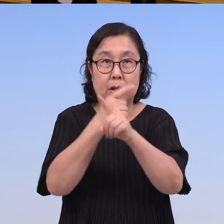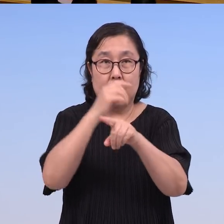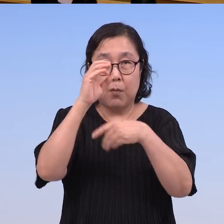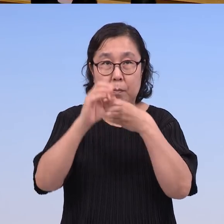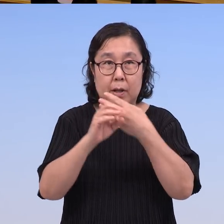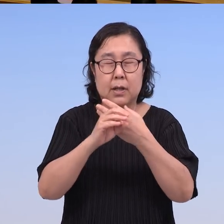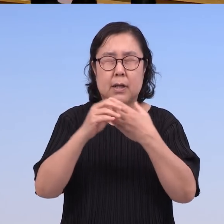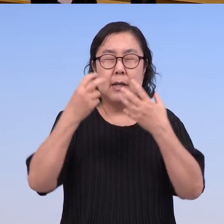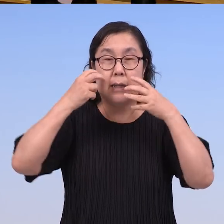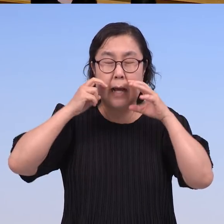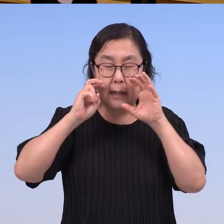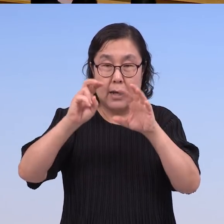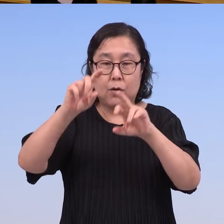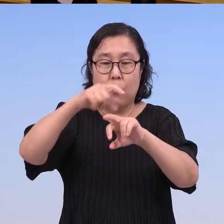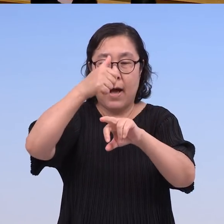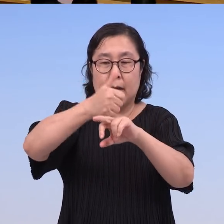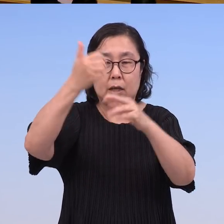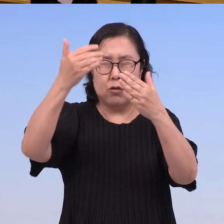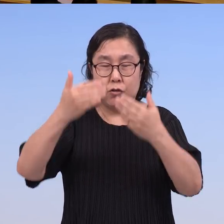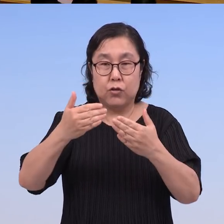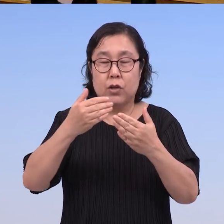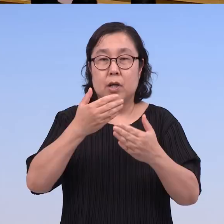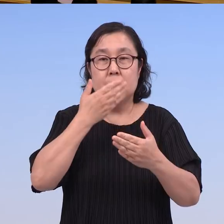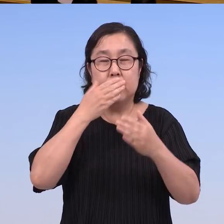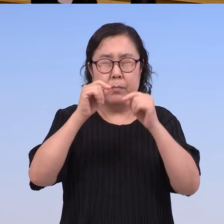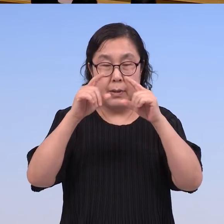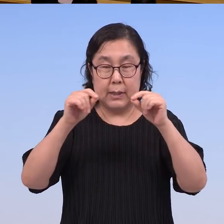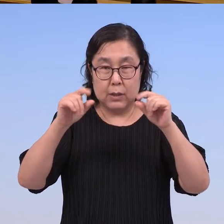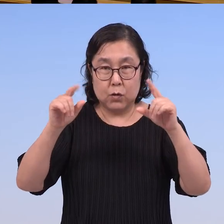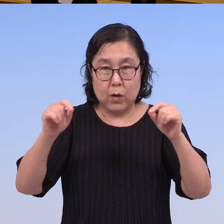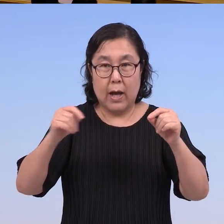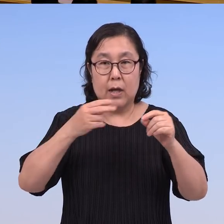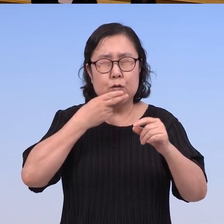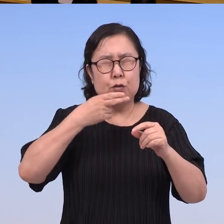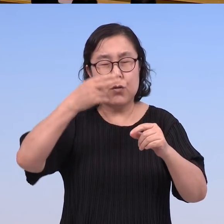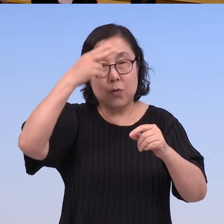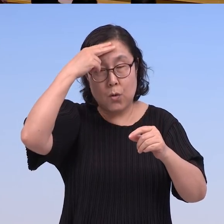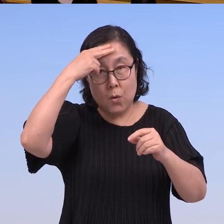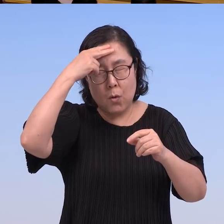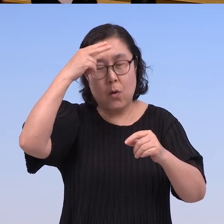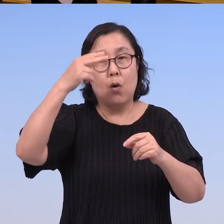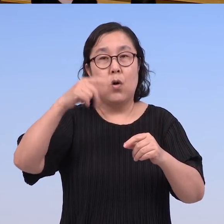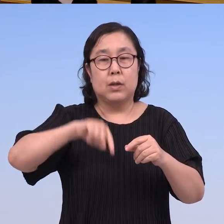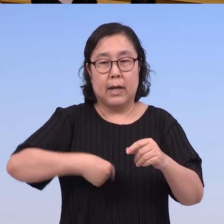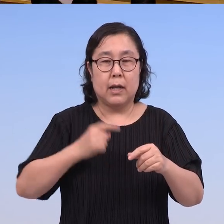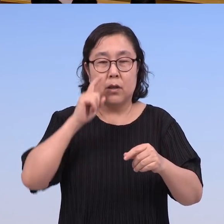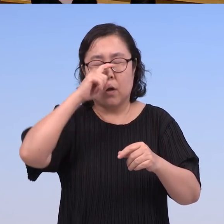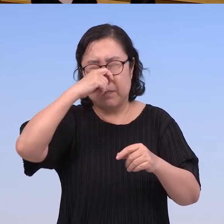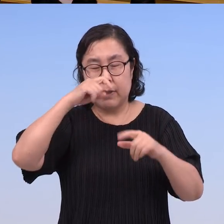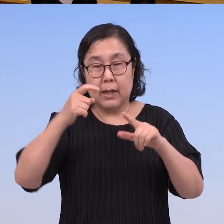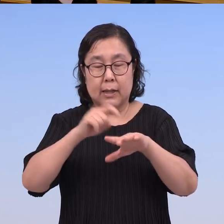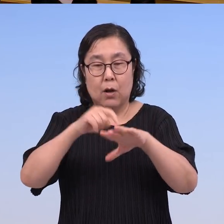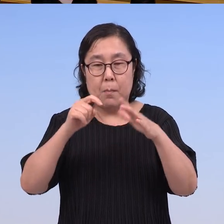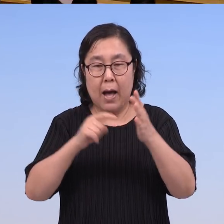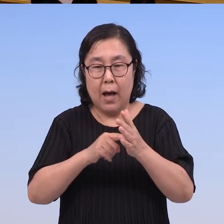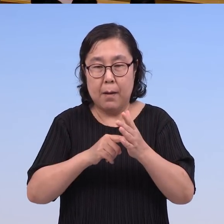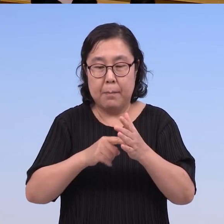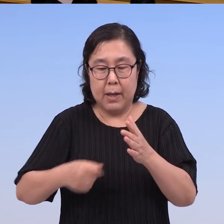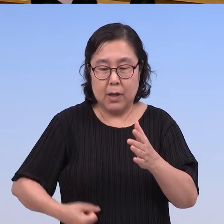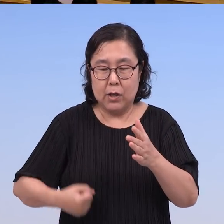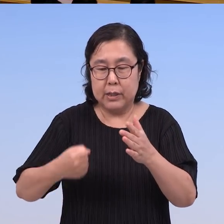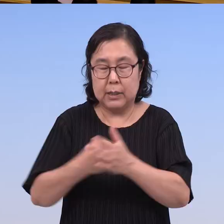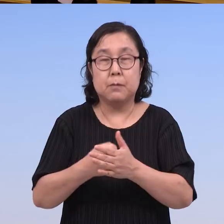번역합니다. 다니엘은 왕이 내린 음식과 포도주로 자기를 더럽히지 않겠다고 마음을 먹고,